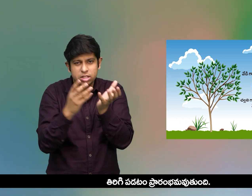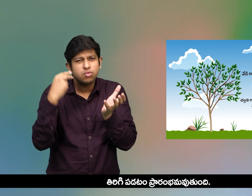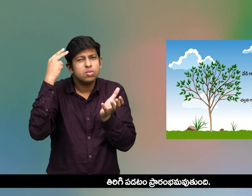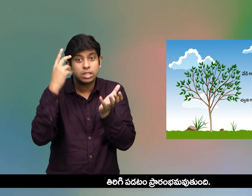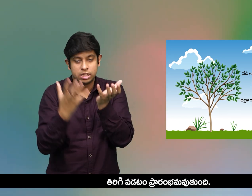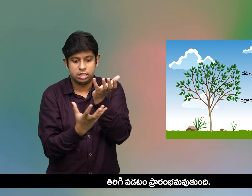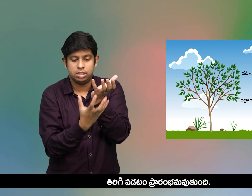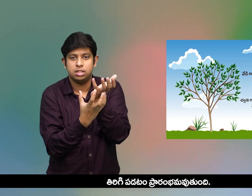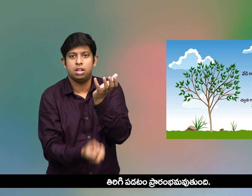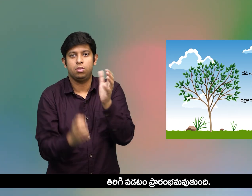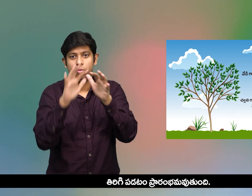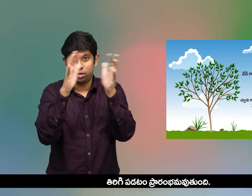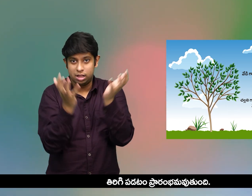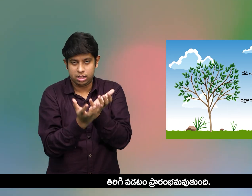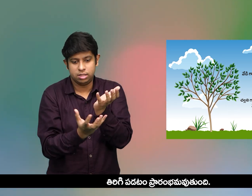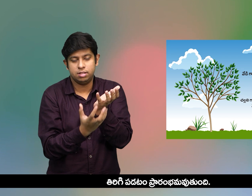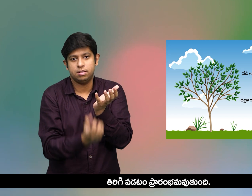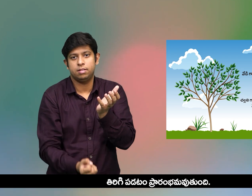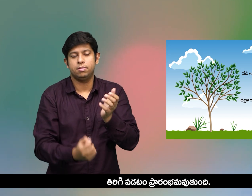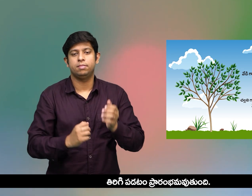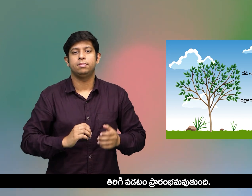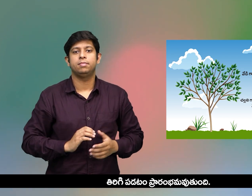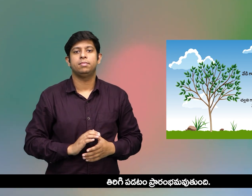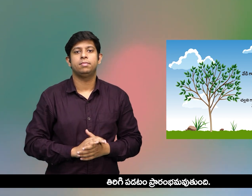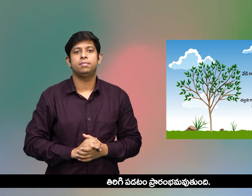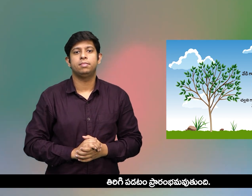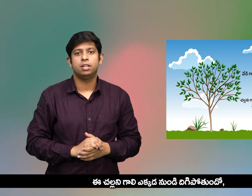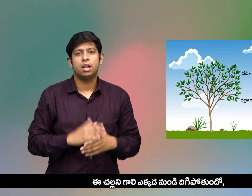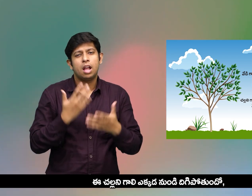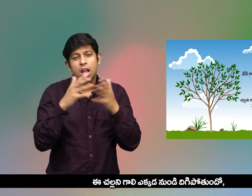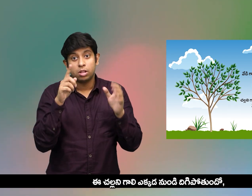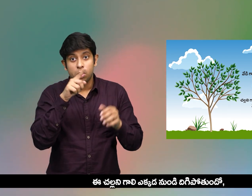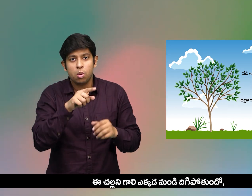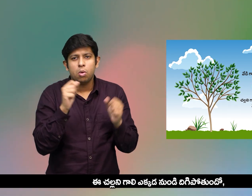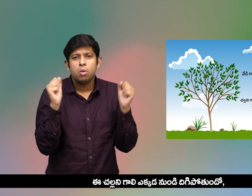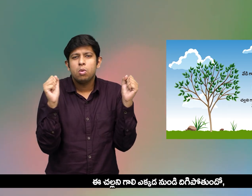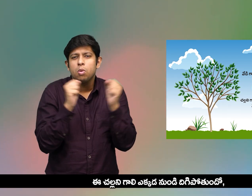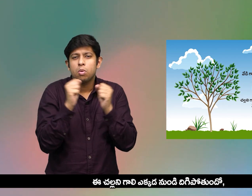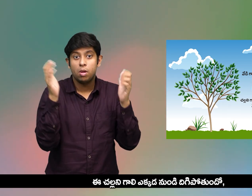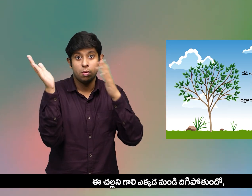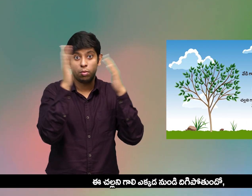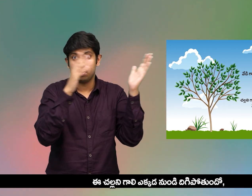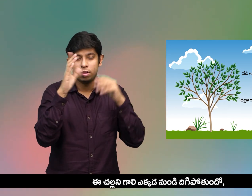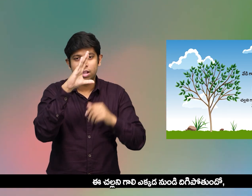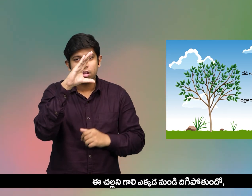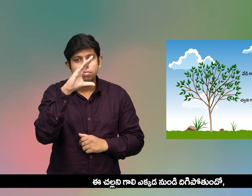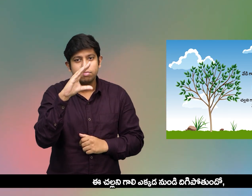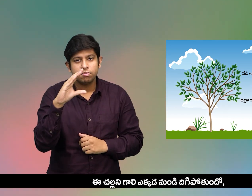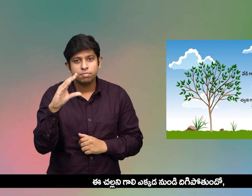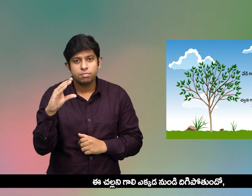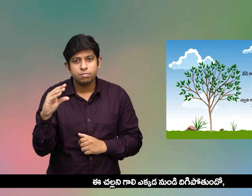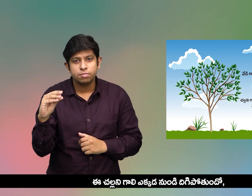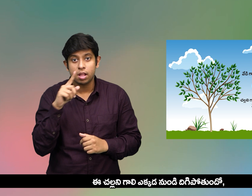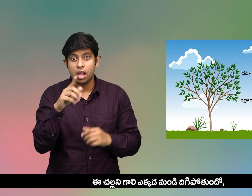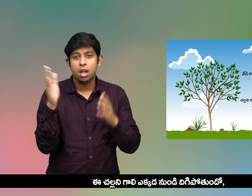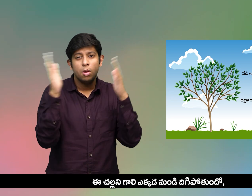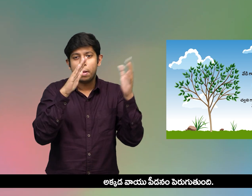పడటం ప్రారంభమవుతుంది. నెక్స్ట్, ఈ చల్లని గాలి ఎక్కడి నుండి దిగిపోతుందో